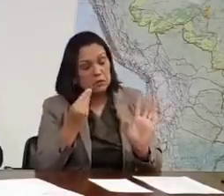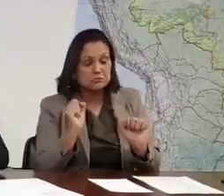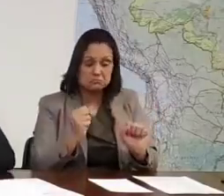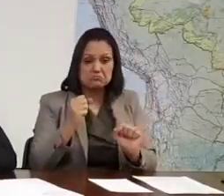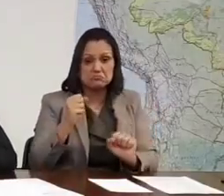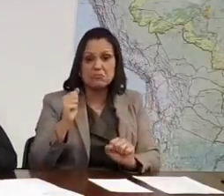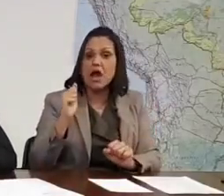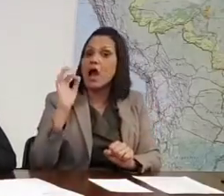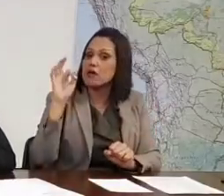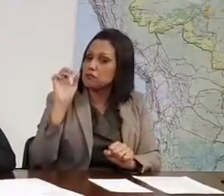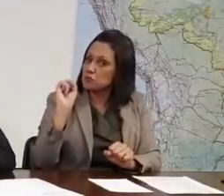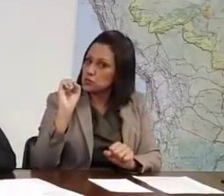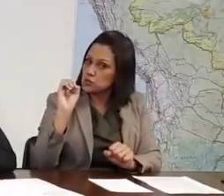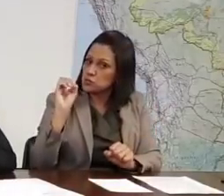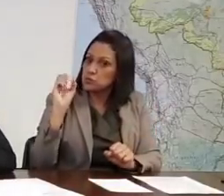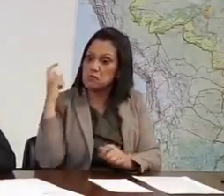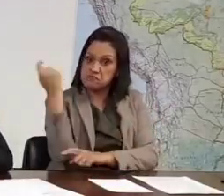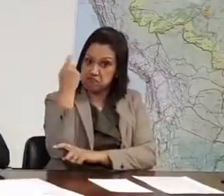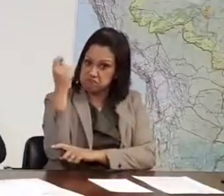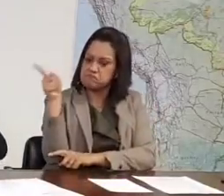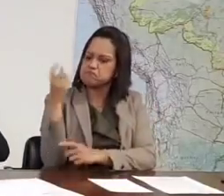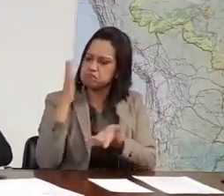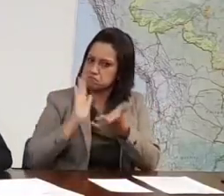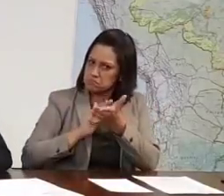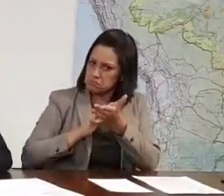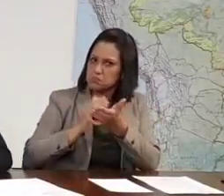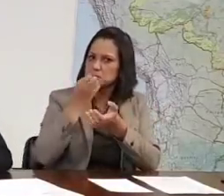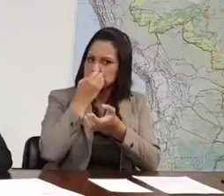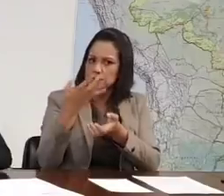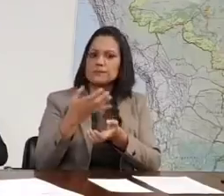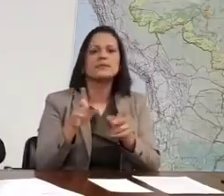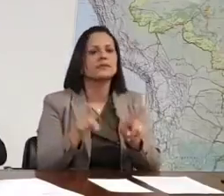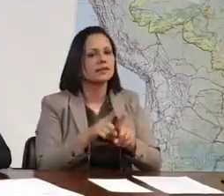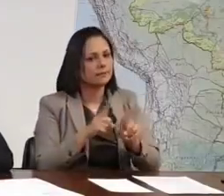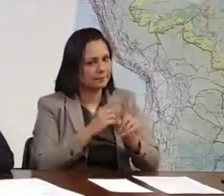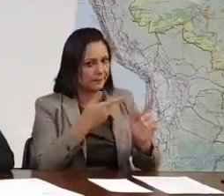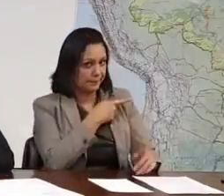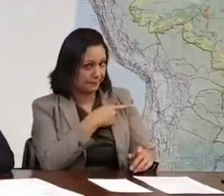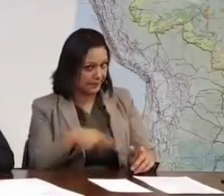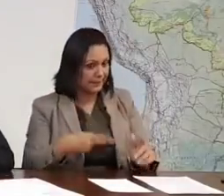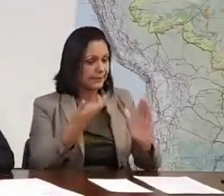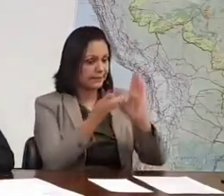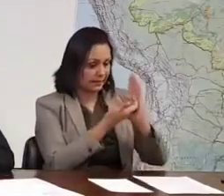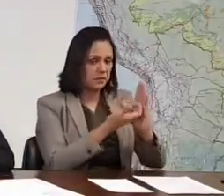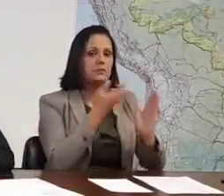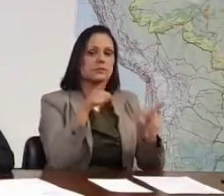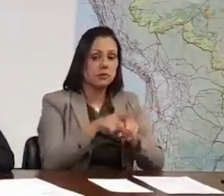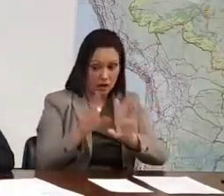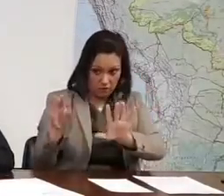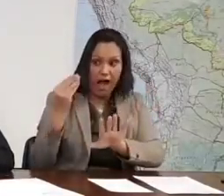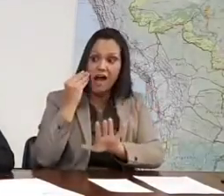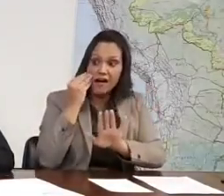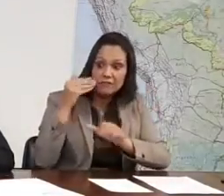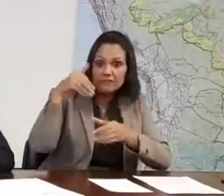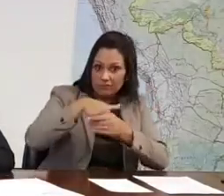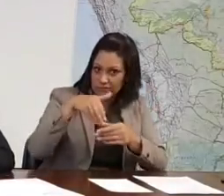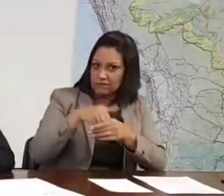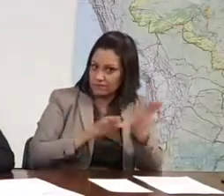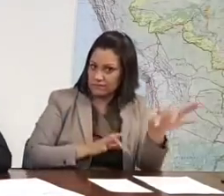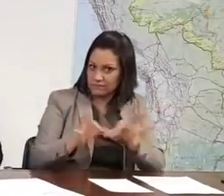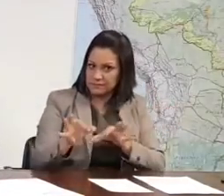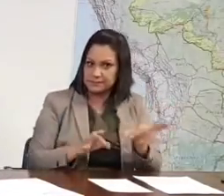Então Afonso Rando está de parabéns aí, nosso galjão, tá? E o Rodrigo Maia também, que falou que vai botar em votação esse projeto aqui.